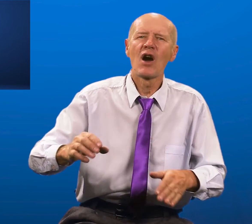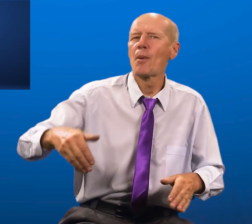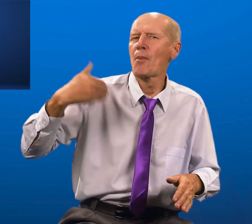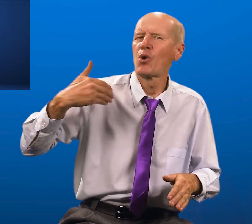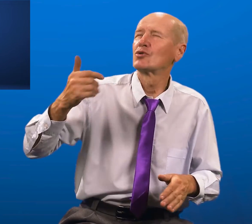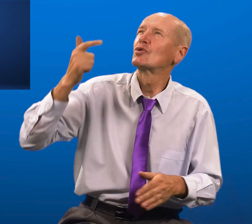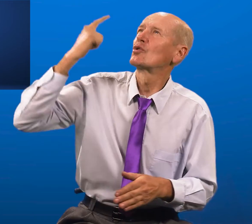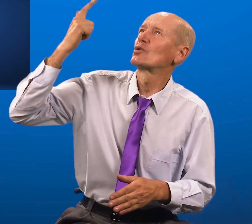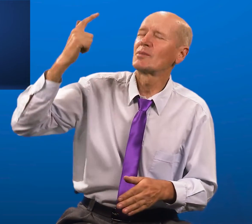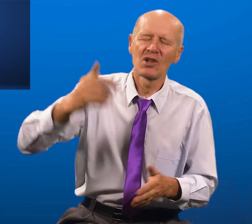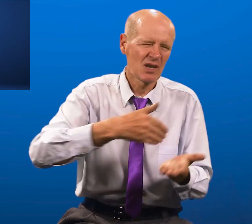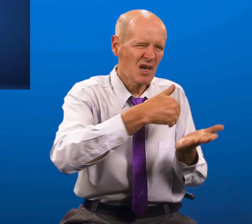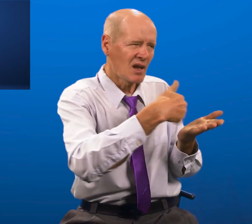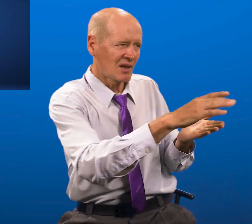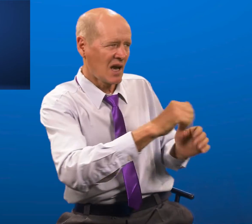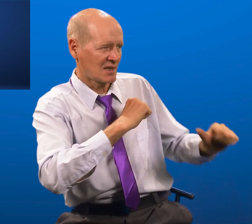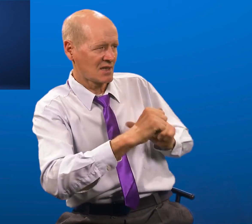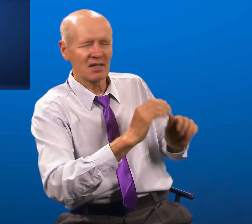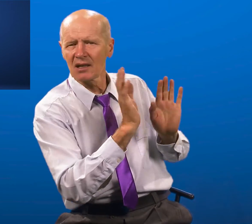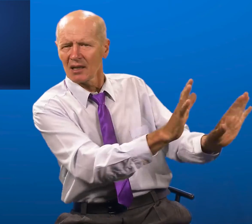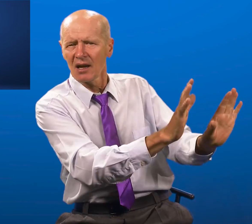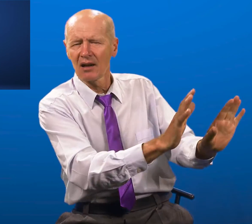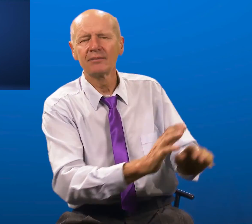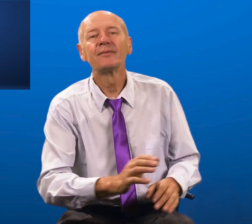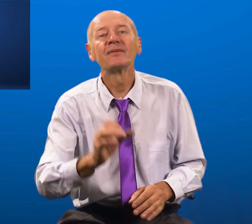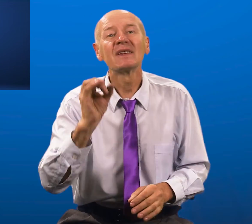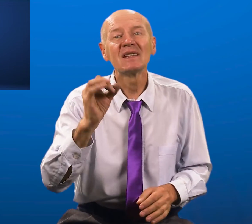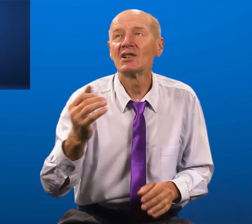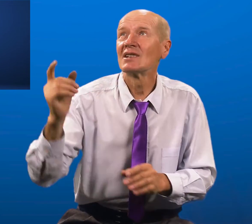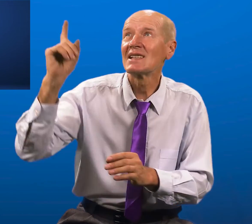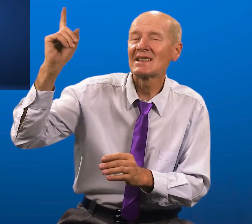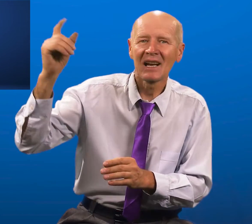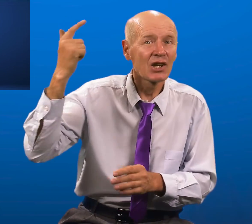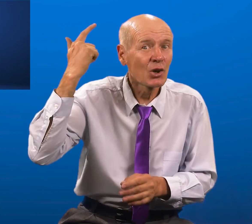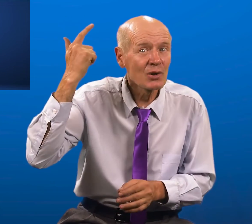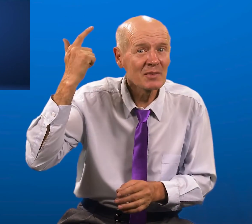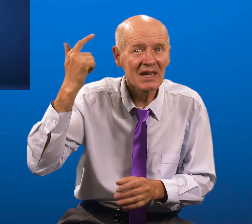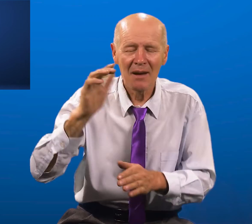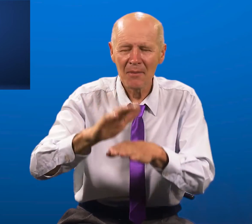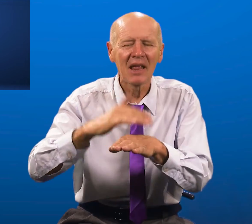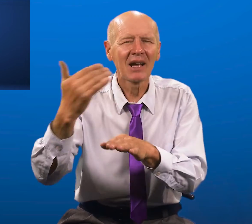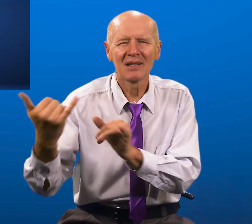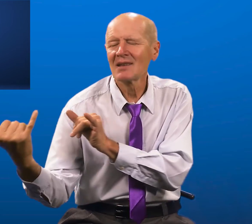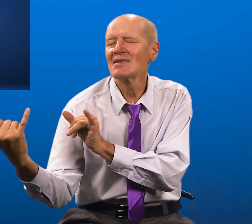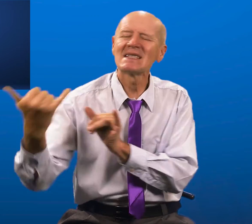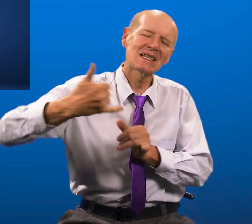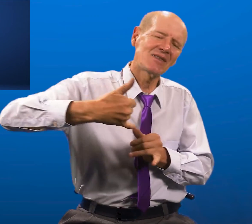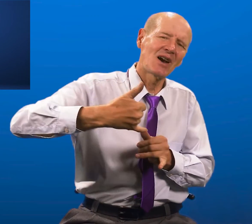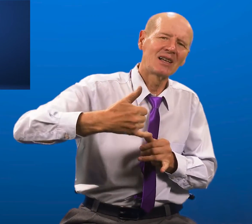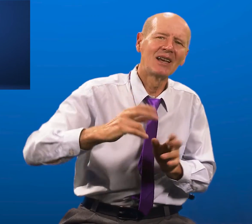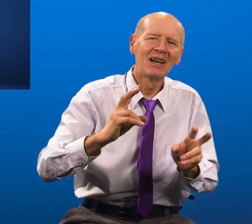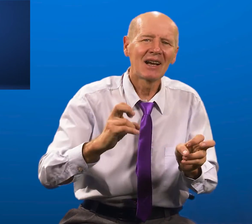греха. А со стороны Господа благодать Божия, она изливается сразу же, как